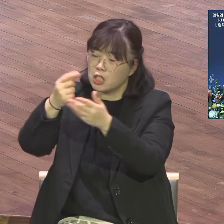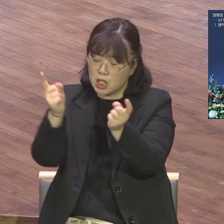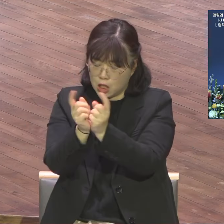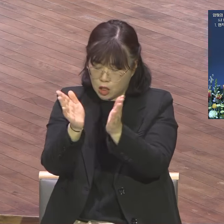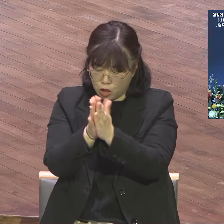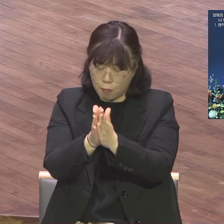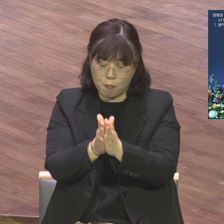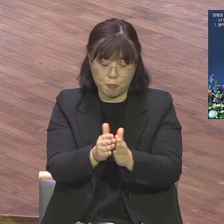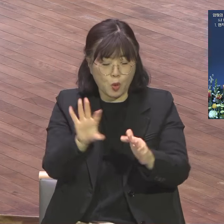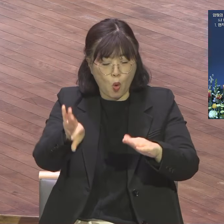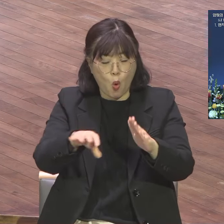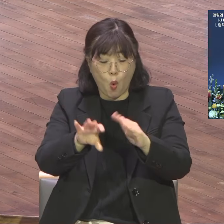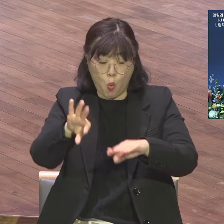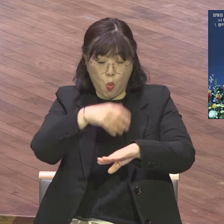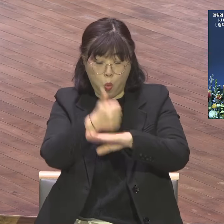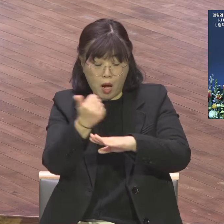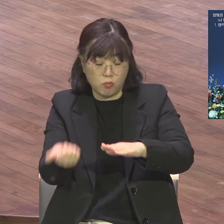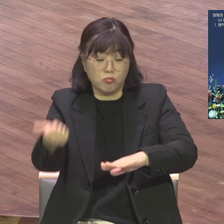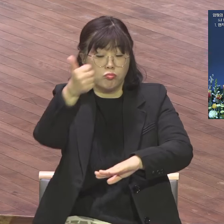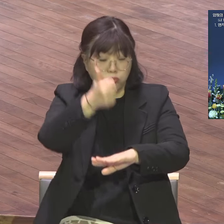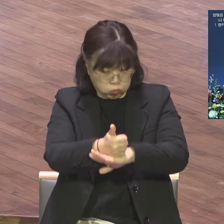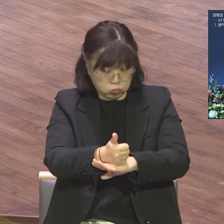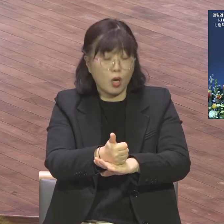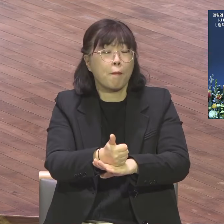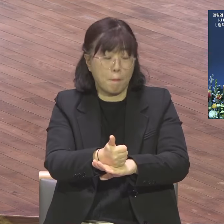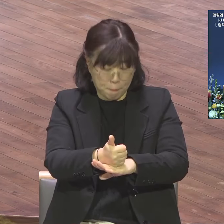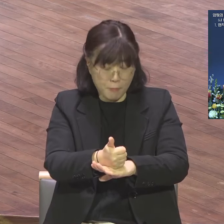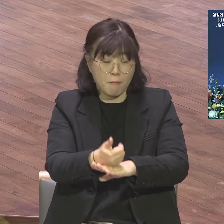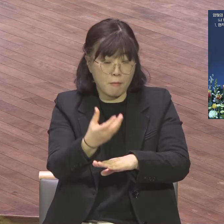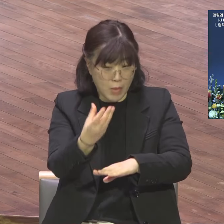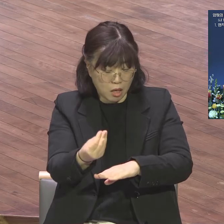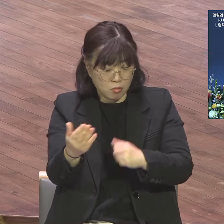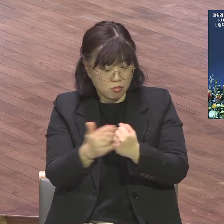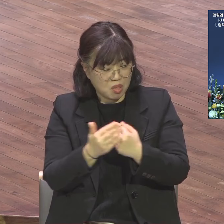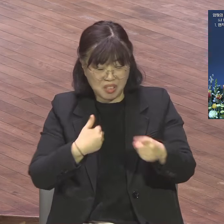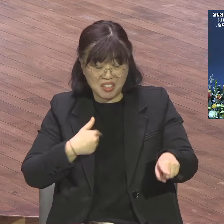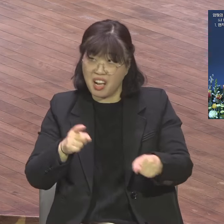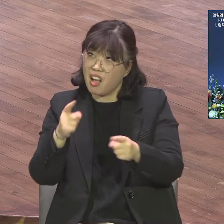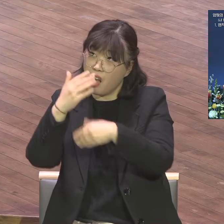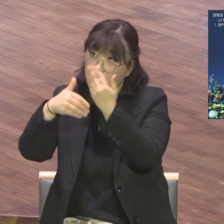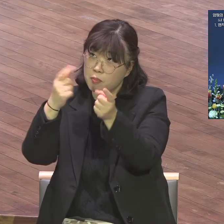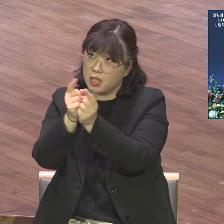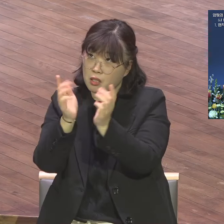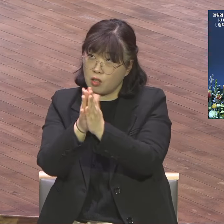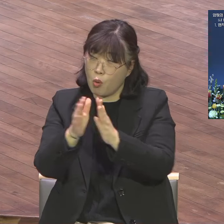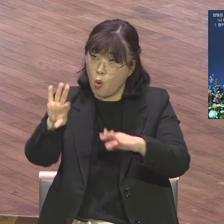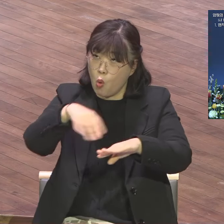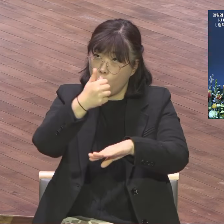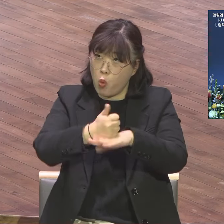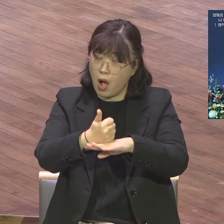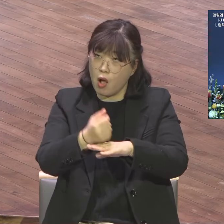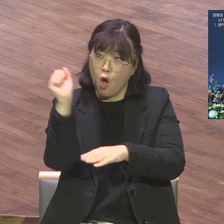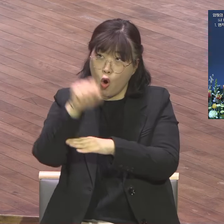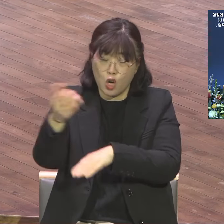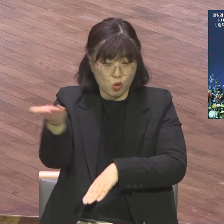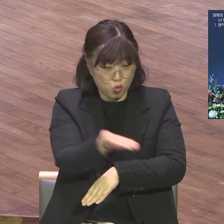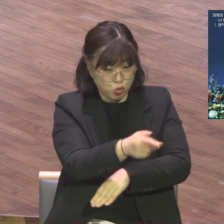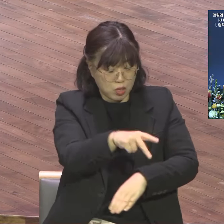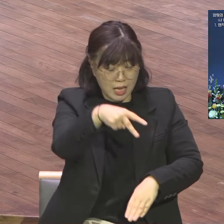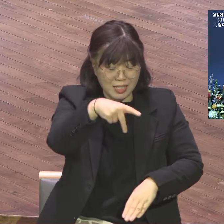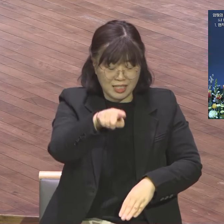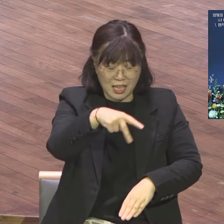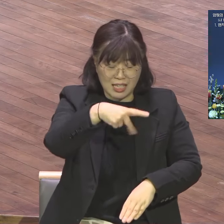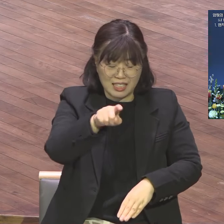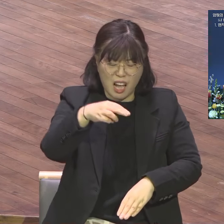하나님으로 시작한 것입니다. 하나님이 세우셨는데 내가 못해 그런 거 그래가지고 우여곡절을 다 겪고